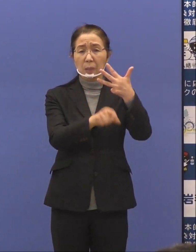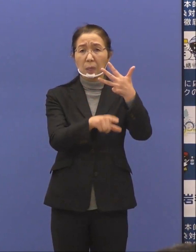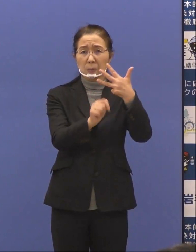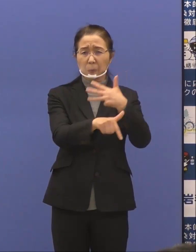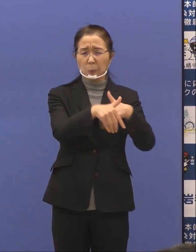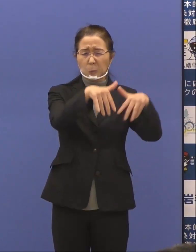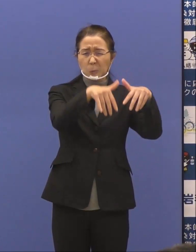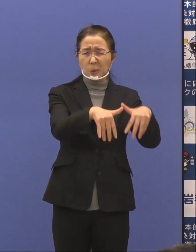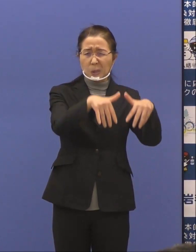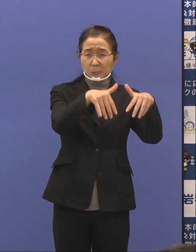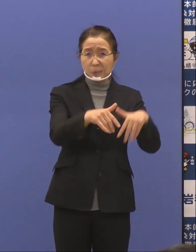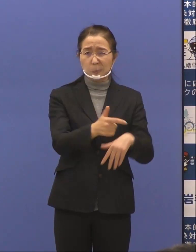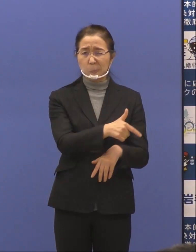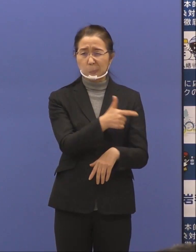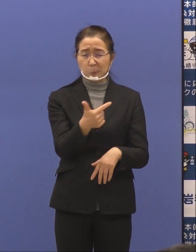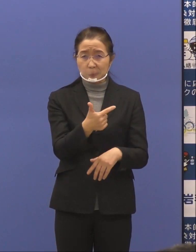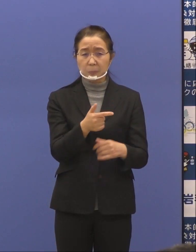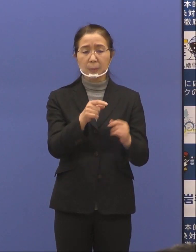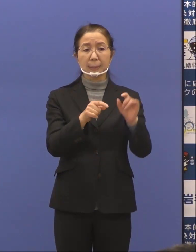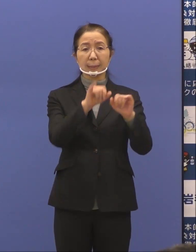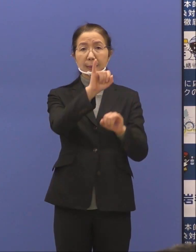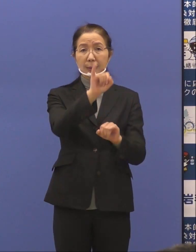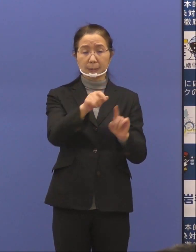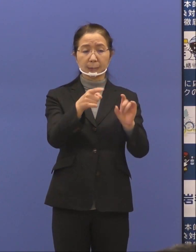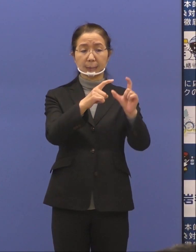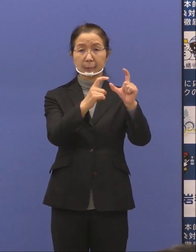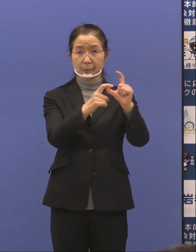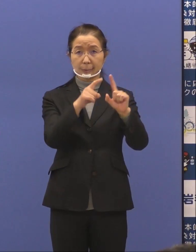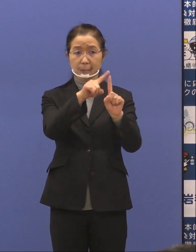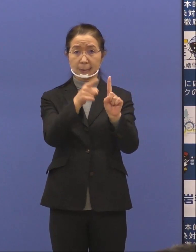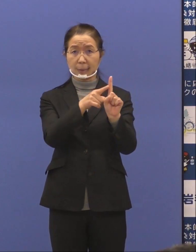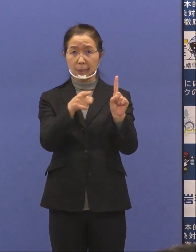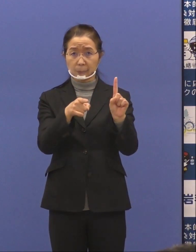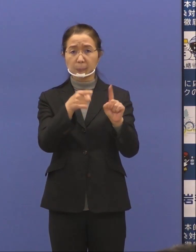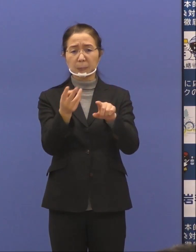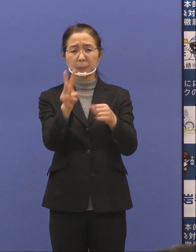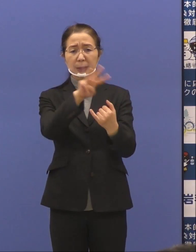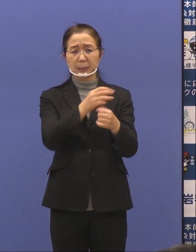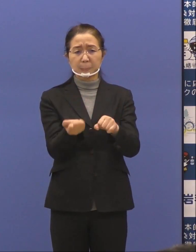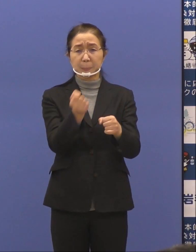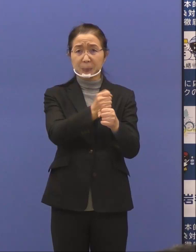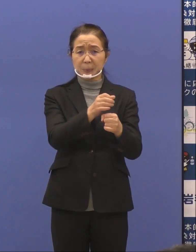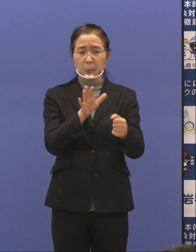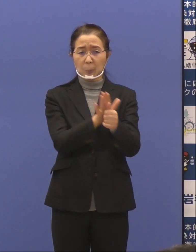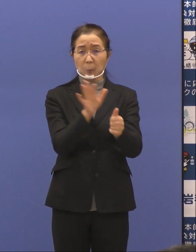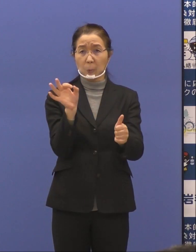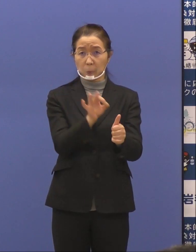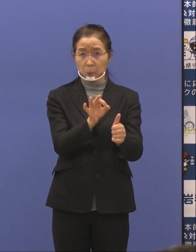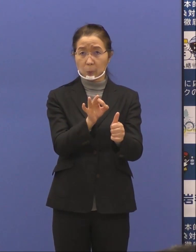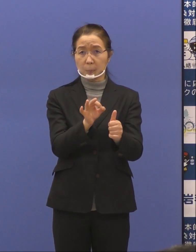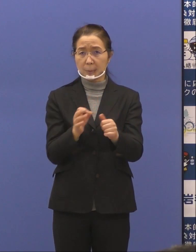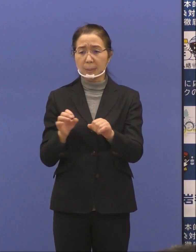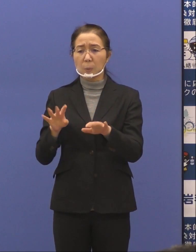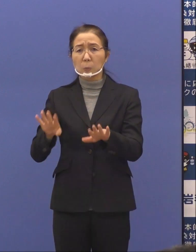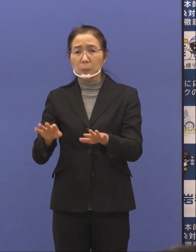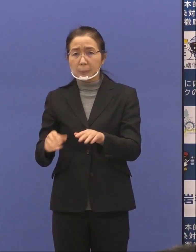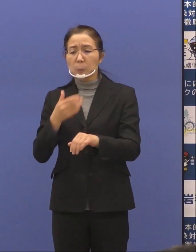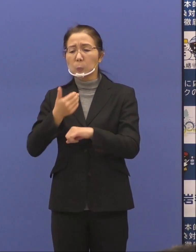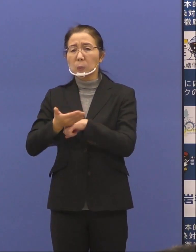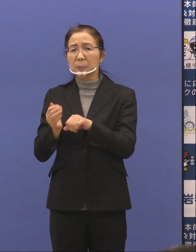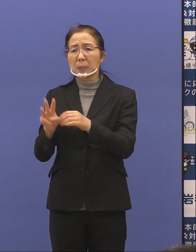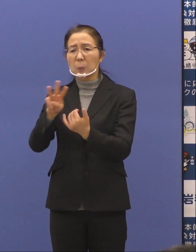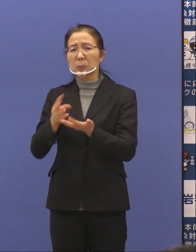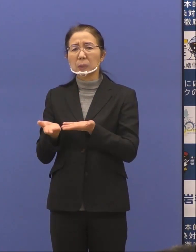した IGR の災害復旧事業費補助及び令和4年福島県沖地震に対応